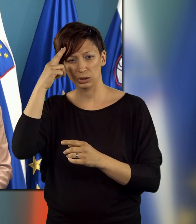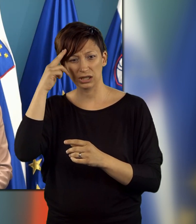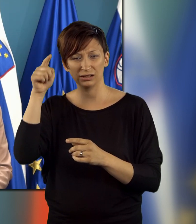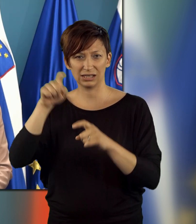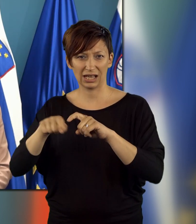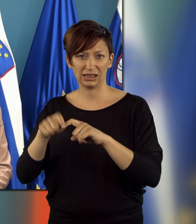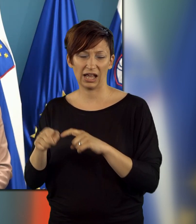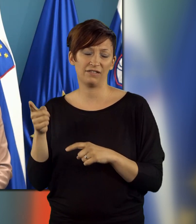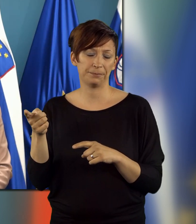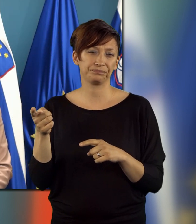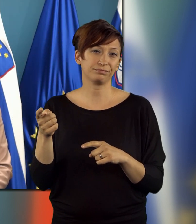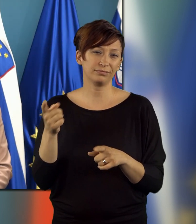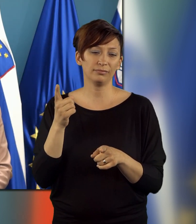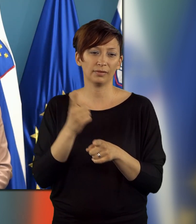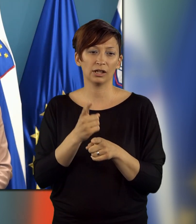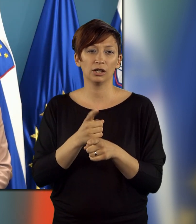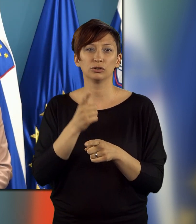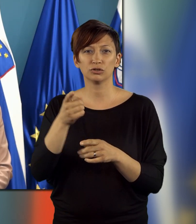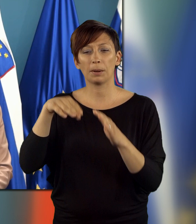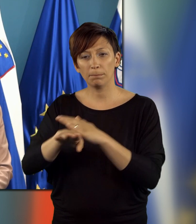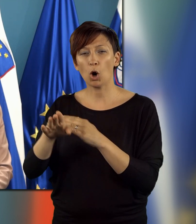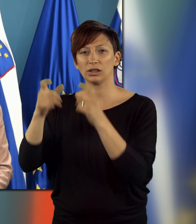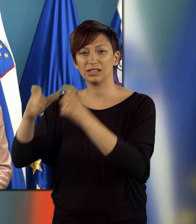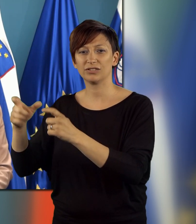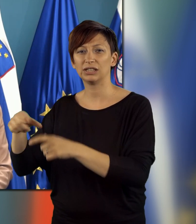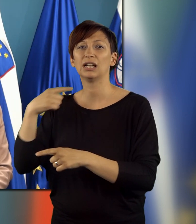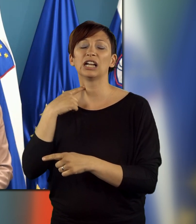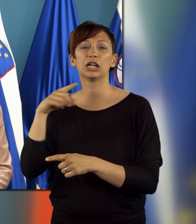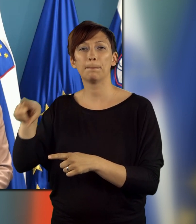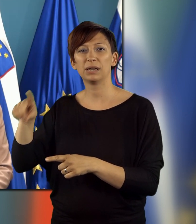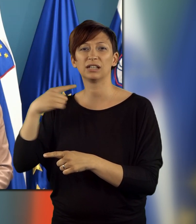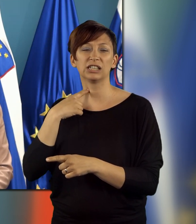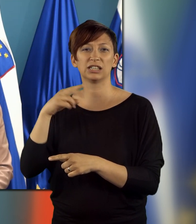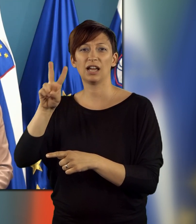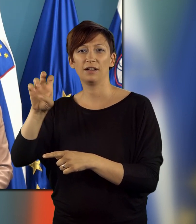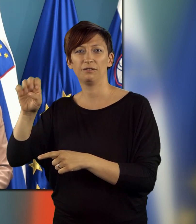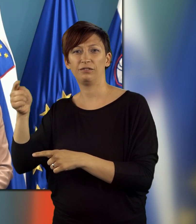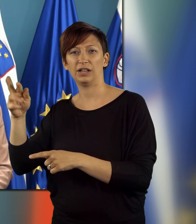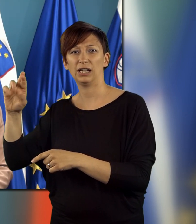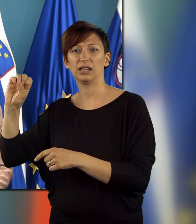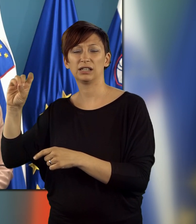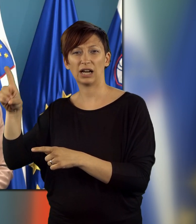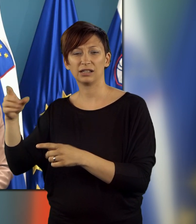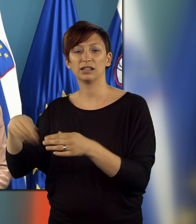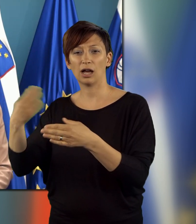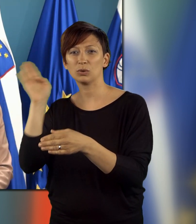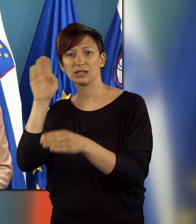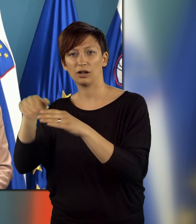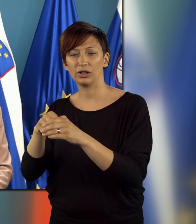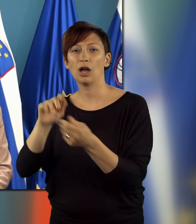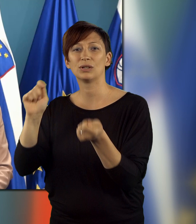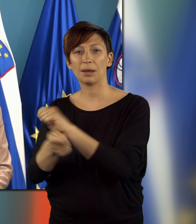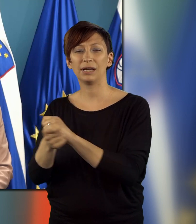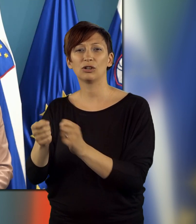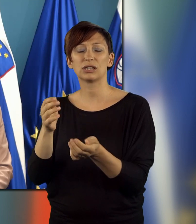seznanjeni, da DUTB svojim podizvajalcem, denimo GPG in pa Vegrad, je dal neka stanovanja v zameno za poplačilo,